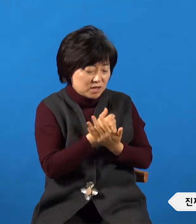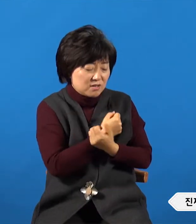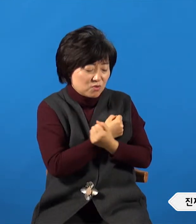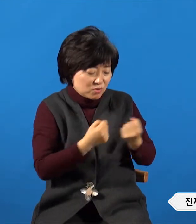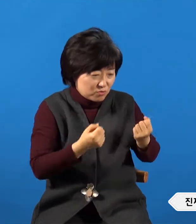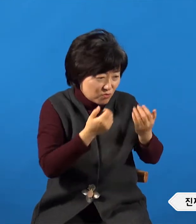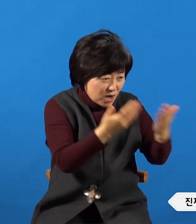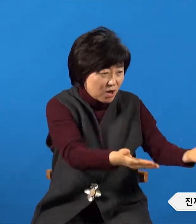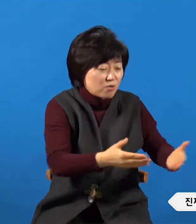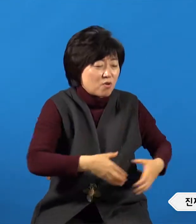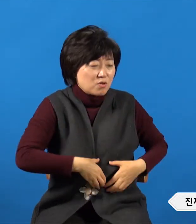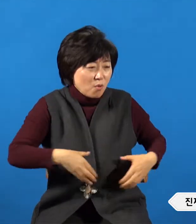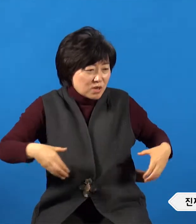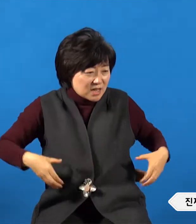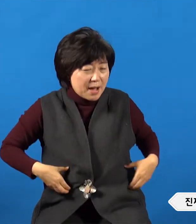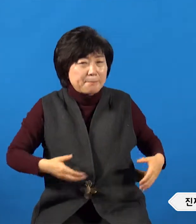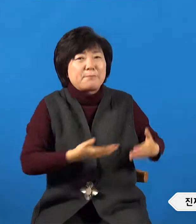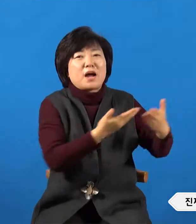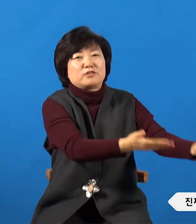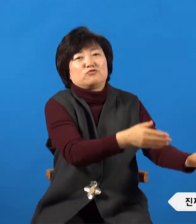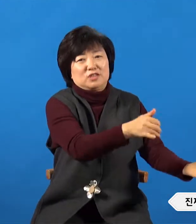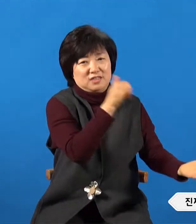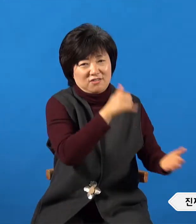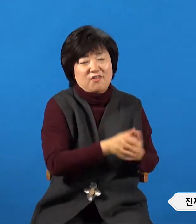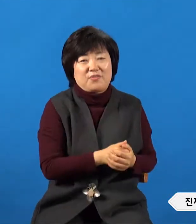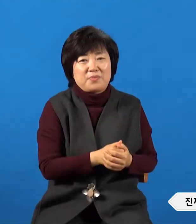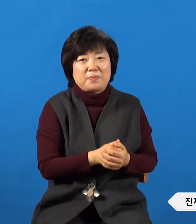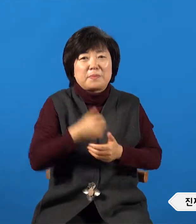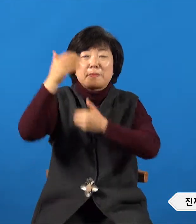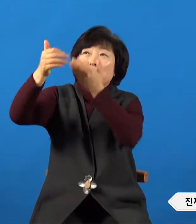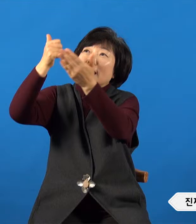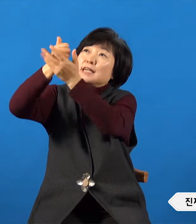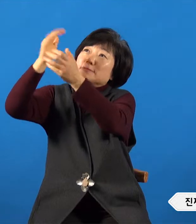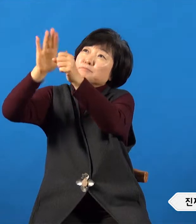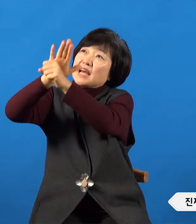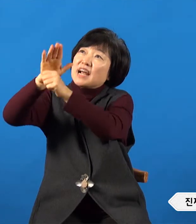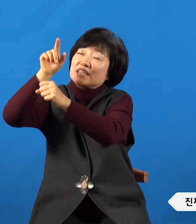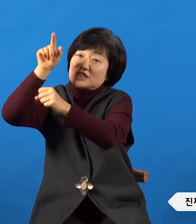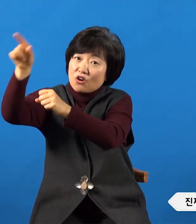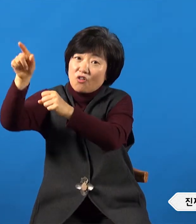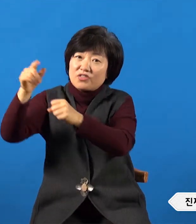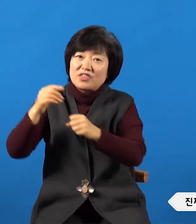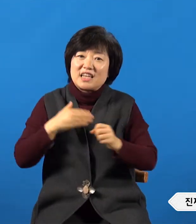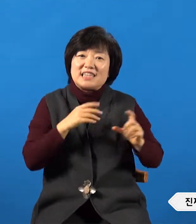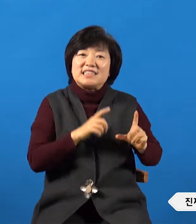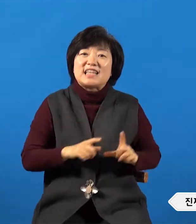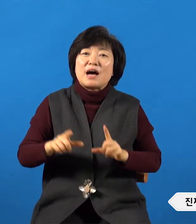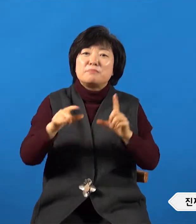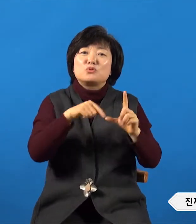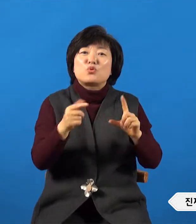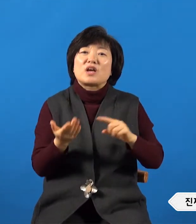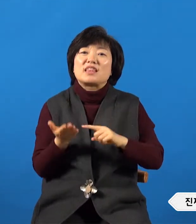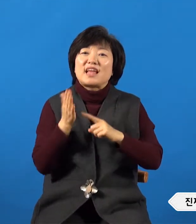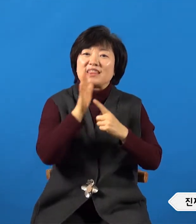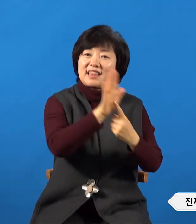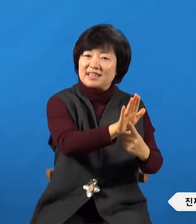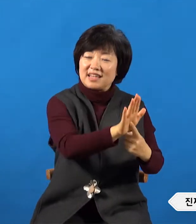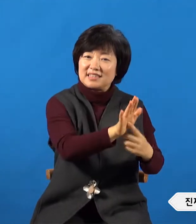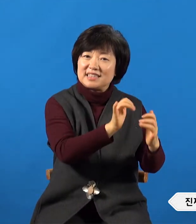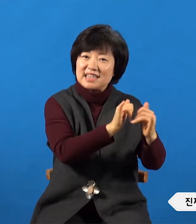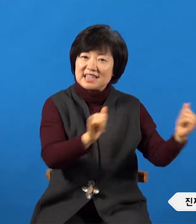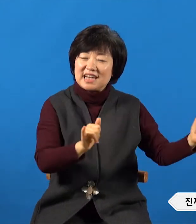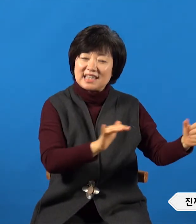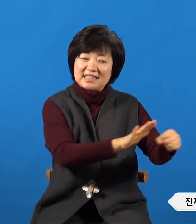것. 그래서 성경은 말씀합니다. 하나님을 사랑하는 것이 어떻게 우리 삶 가운데 나타나는